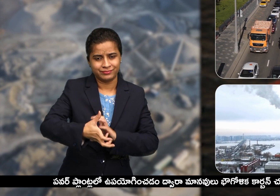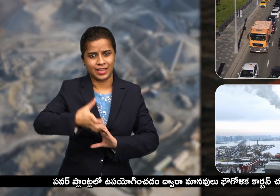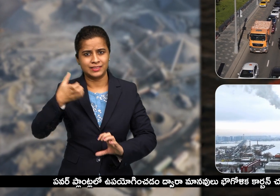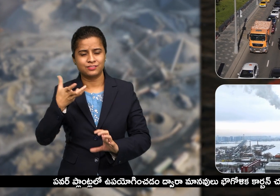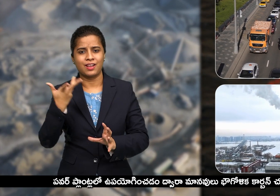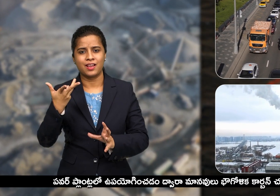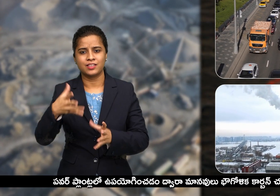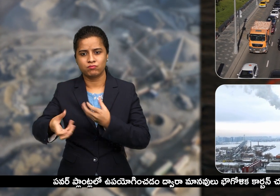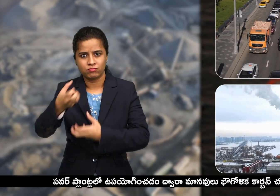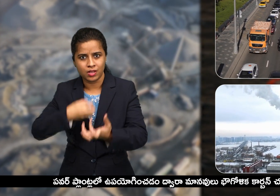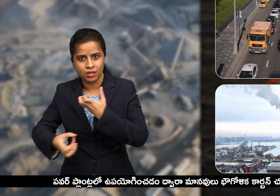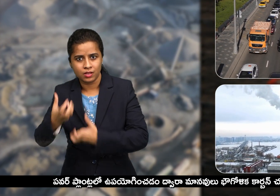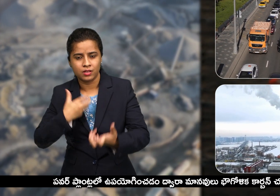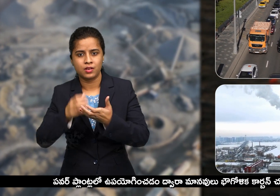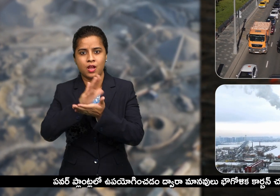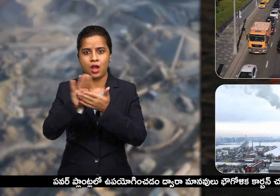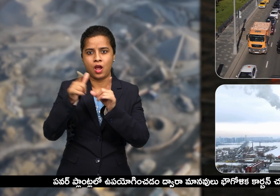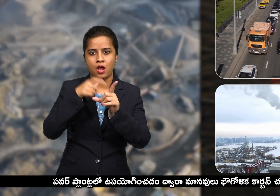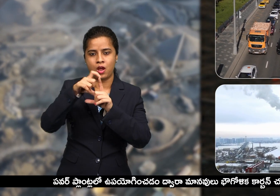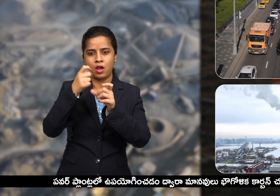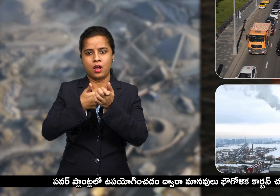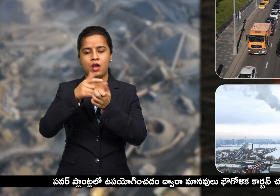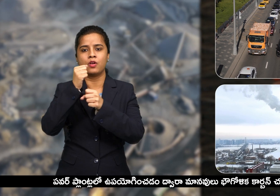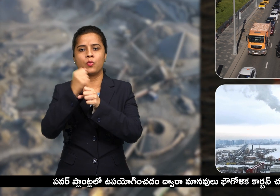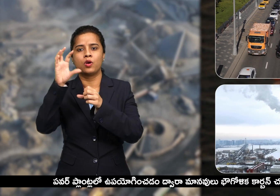ద్వారా మానవులు భౌగోళిక కార్బన్ చక్రంలోకి ప్రవేశిస్తారు.